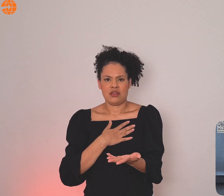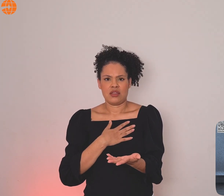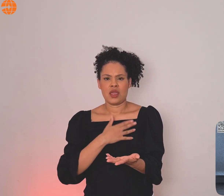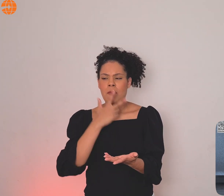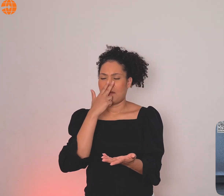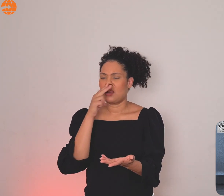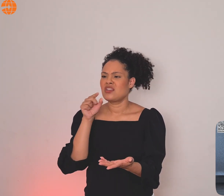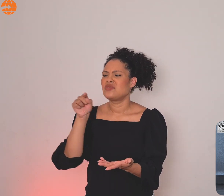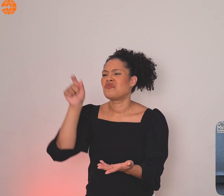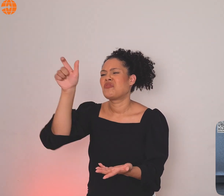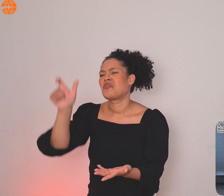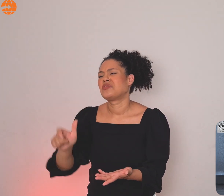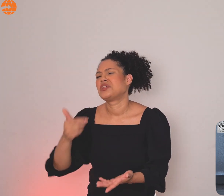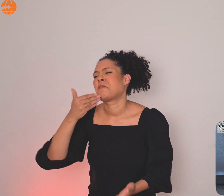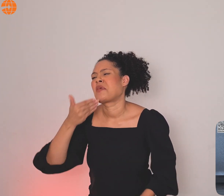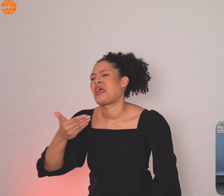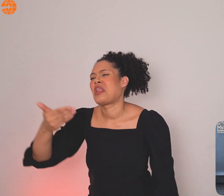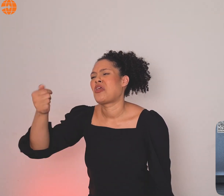sabe o que você diria?